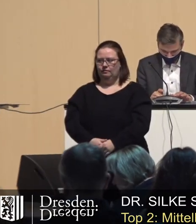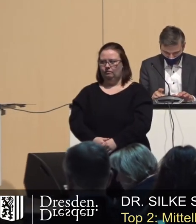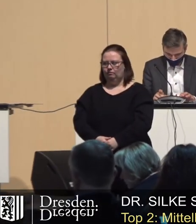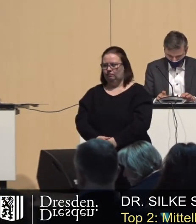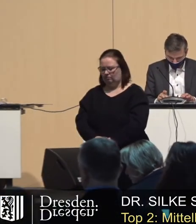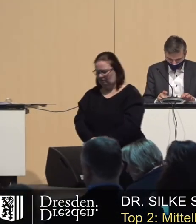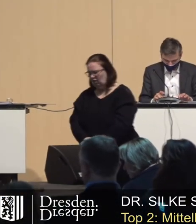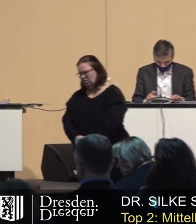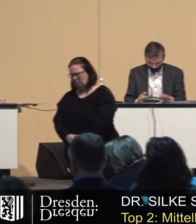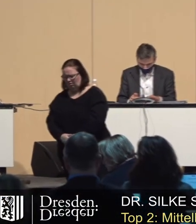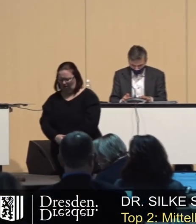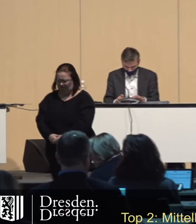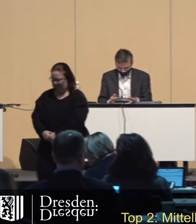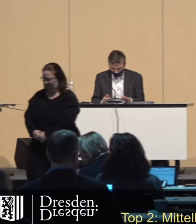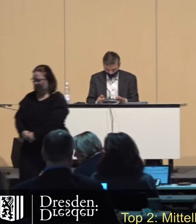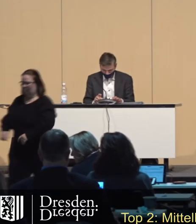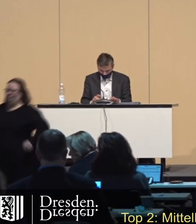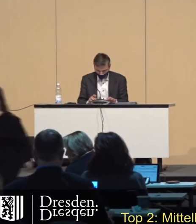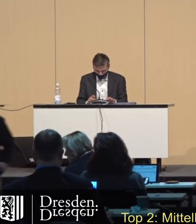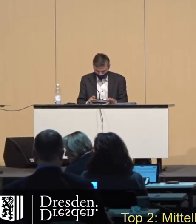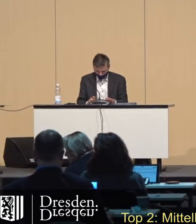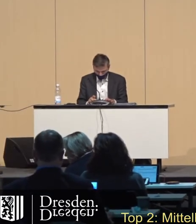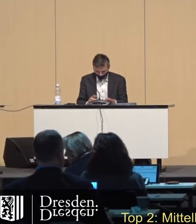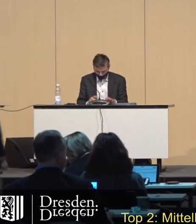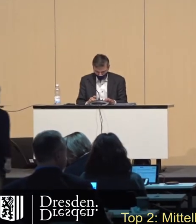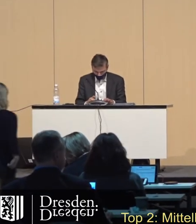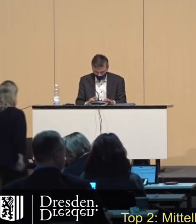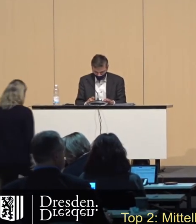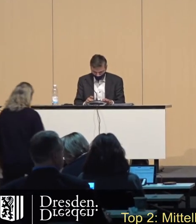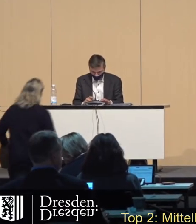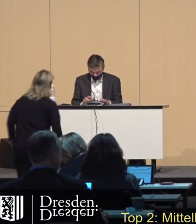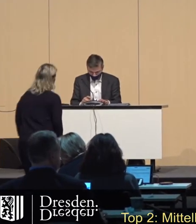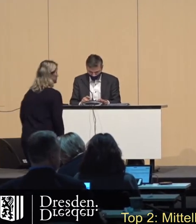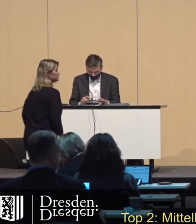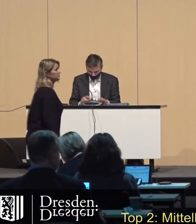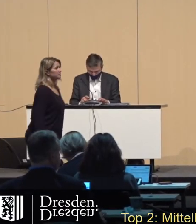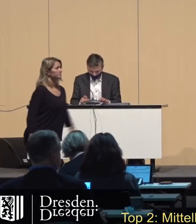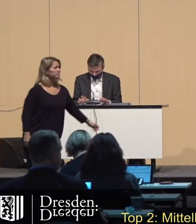So, zum Abschluss der Fraktionsrunde für Fraktion Die Linke, Herr Scholbach.